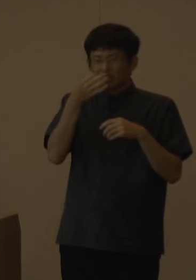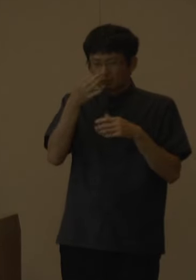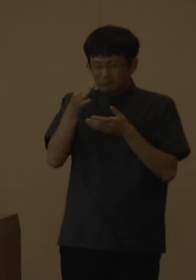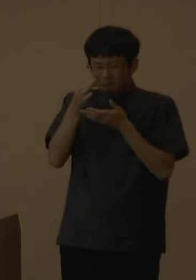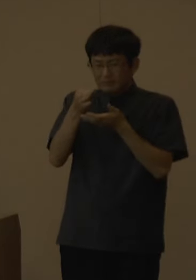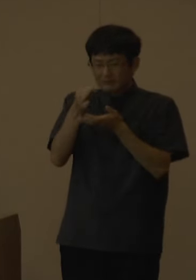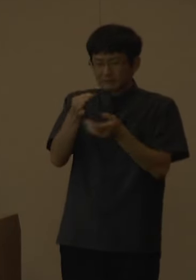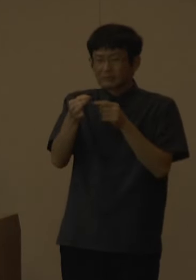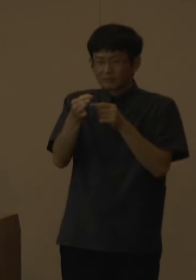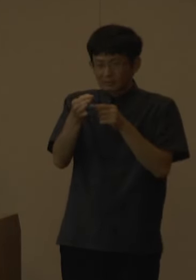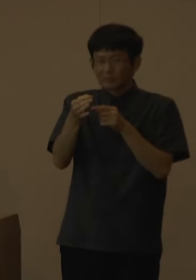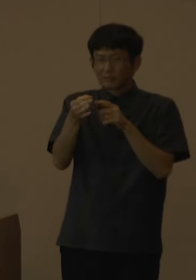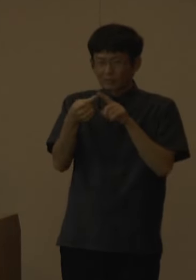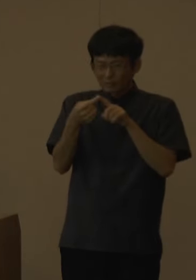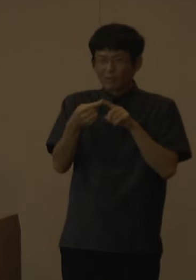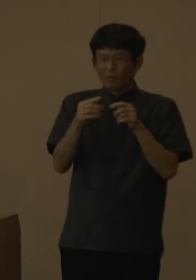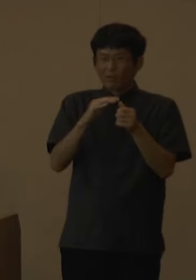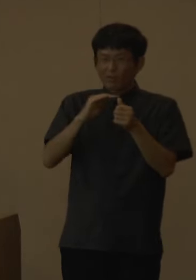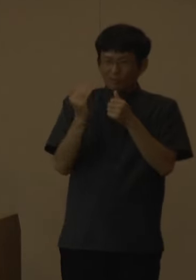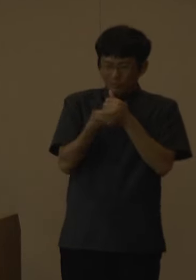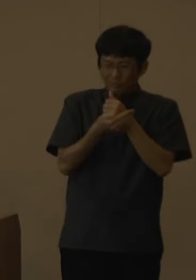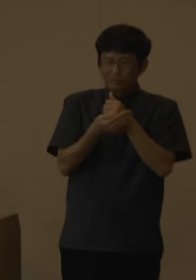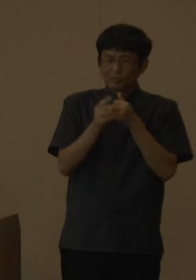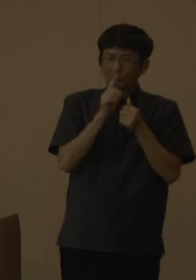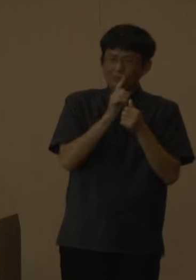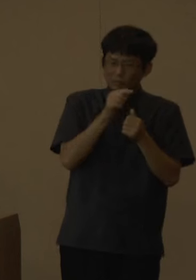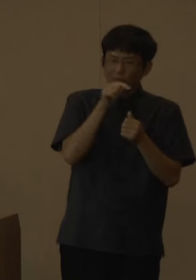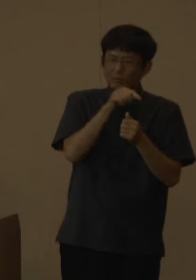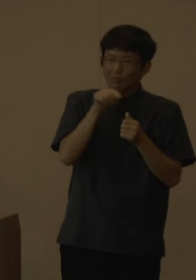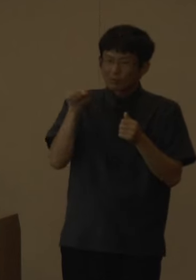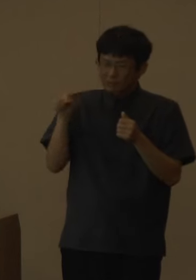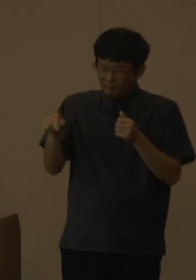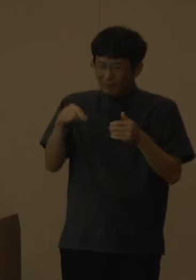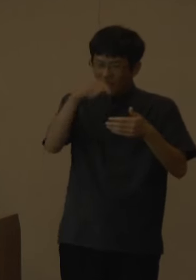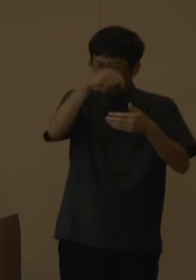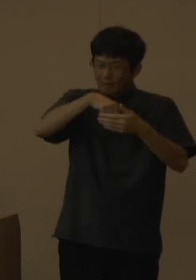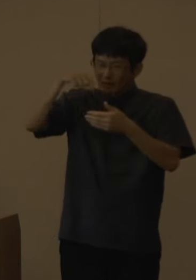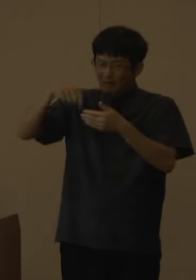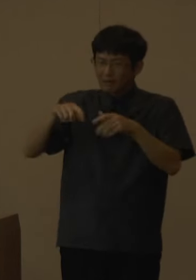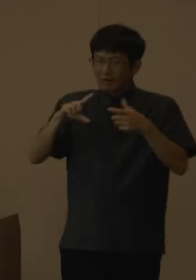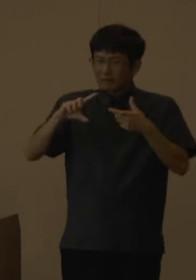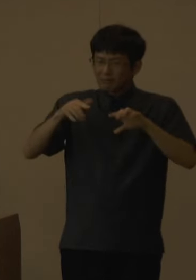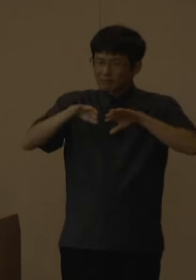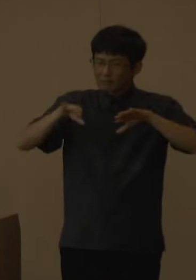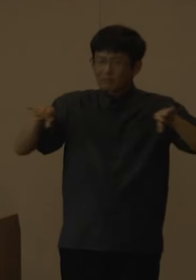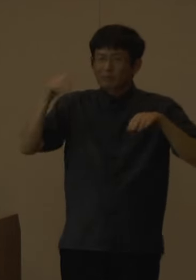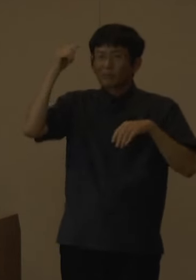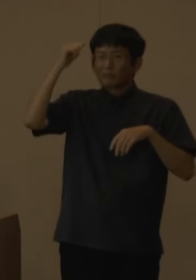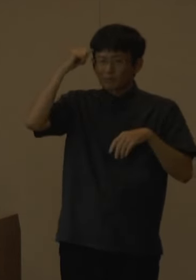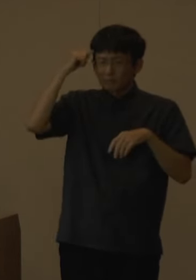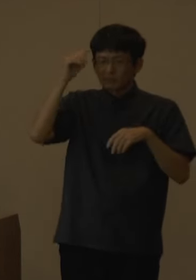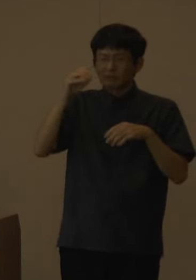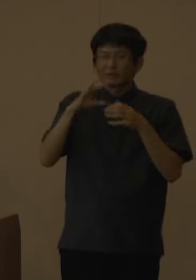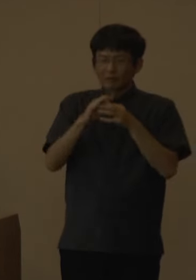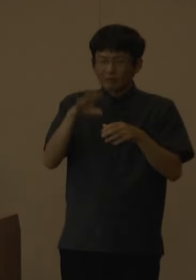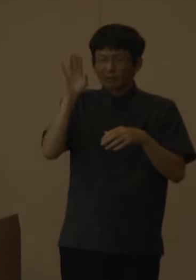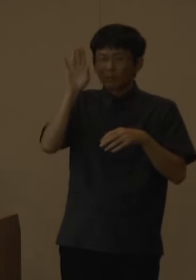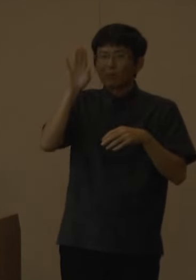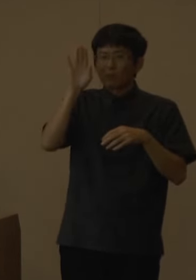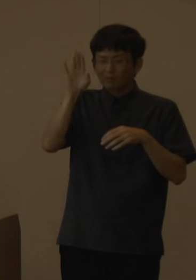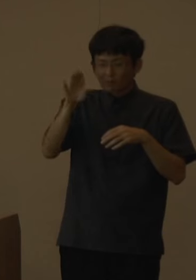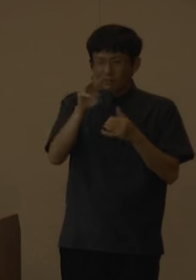支給というのと補償するというのは全く中身が違うと思います。今後ですね、その